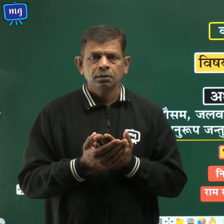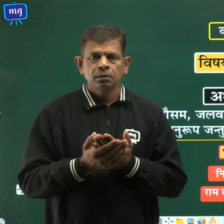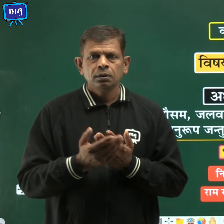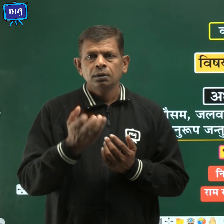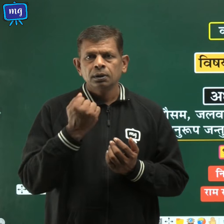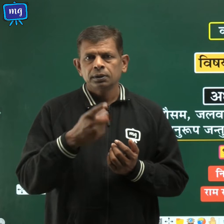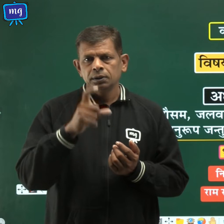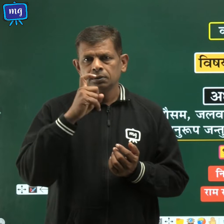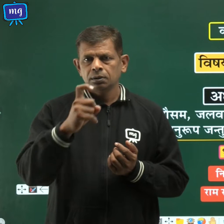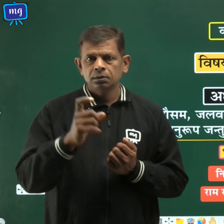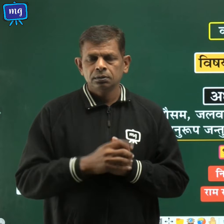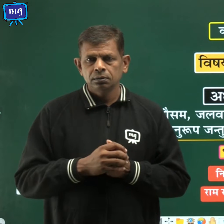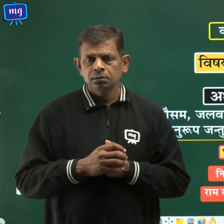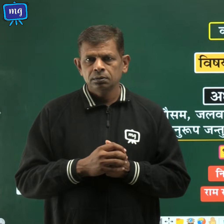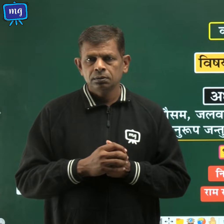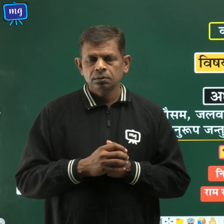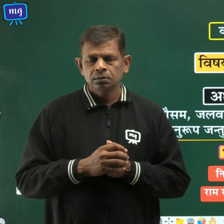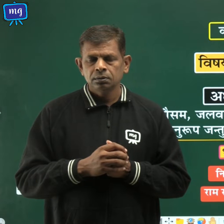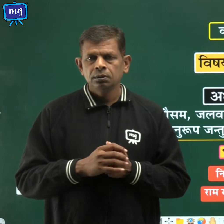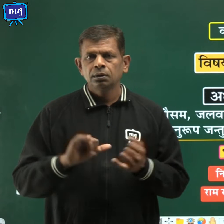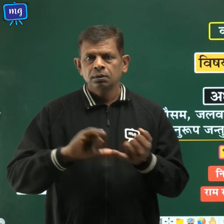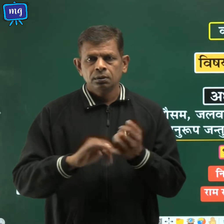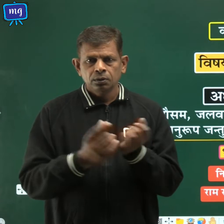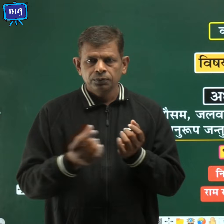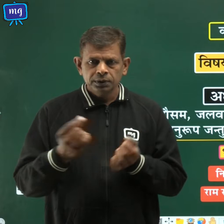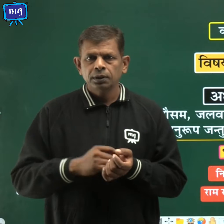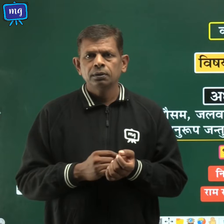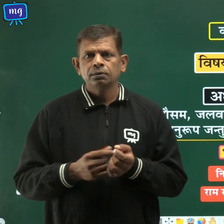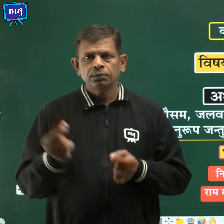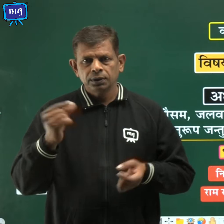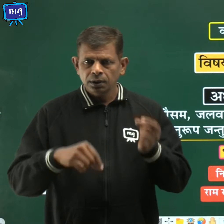कक्षा 7 विषय विज्ञान